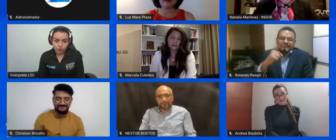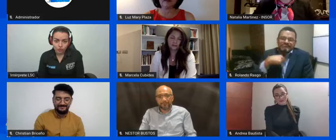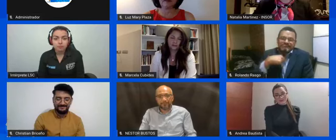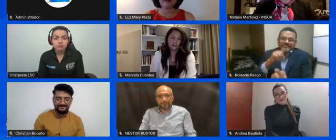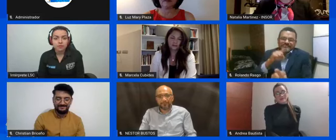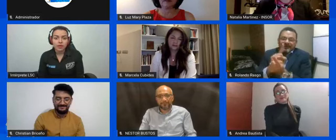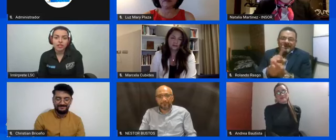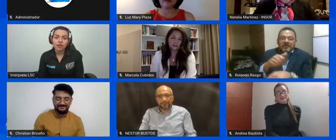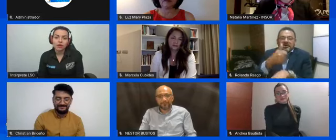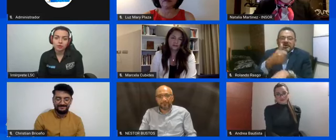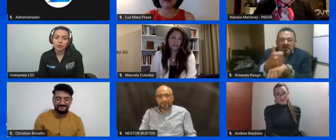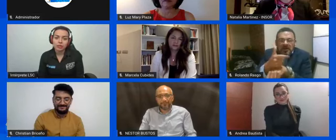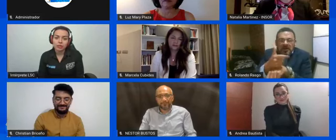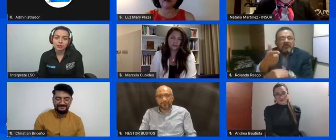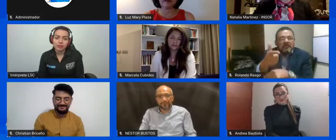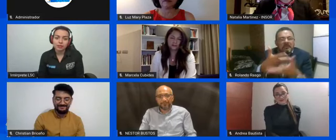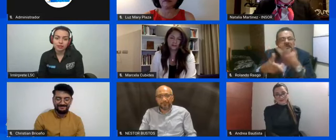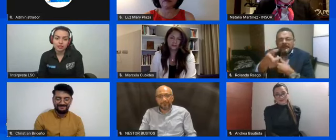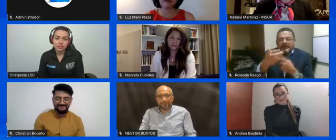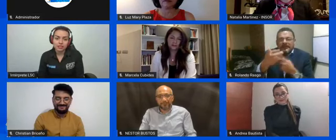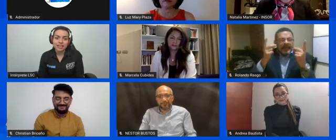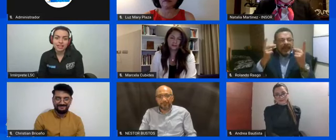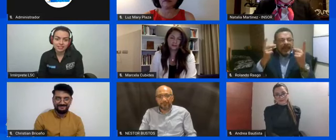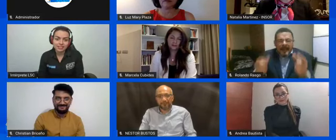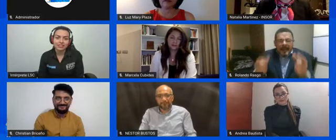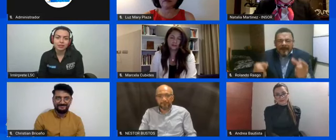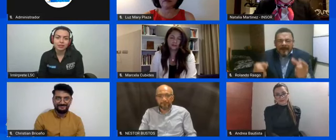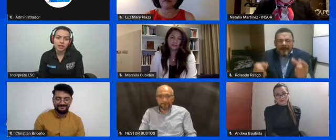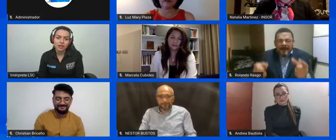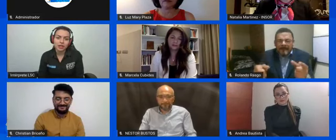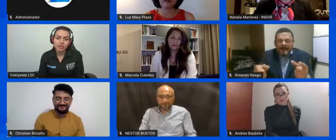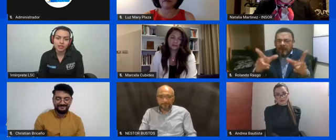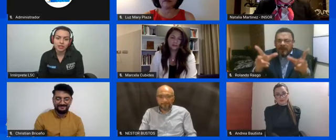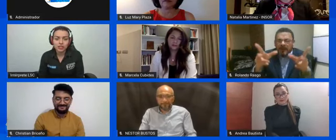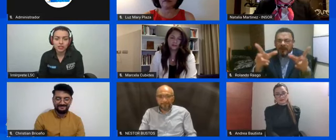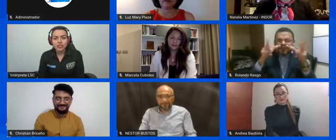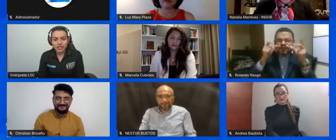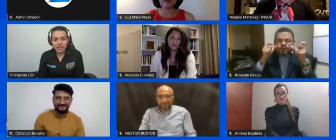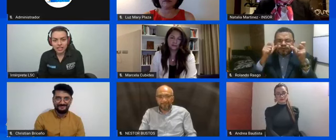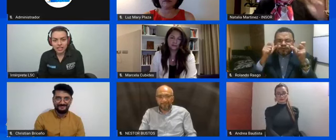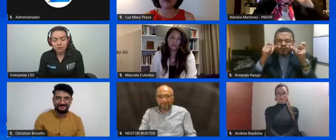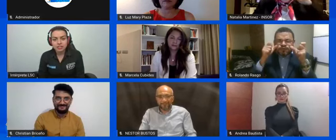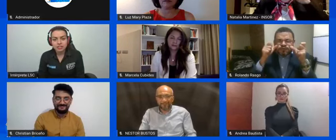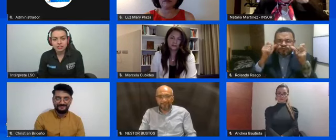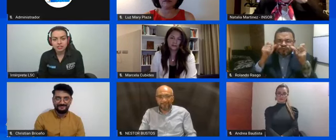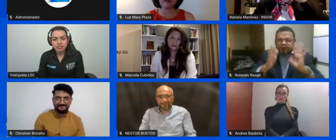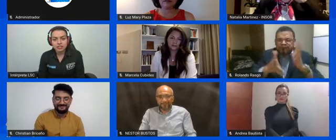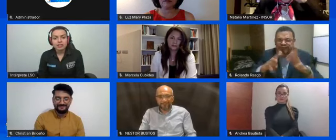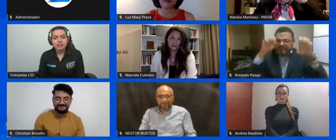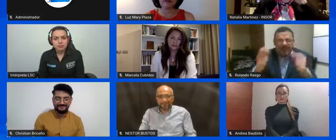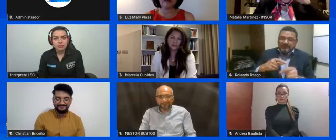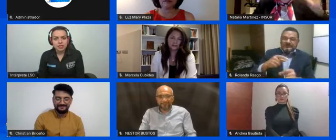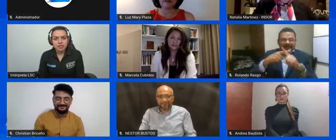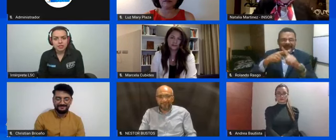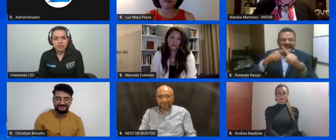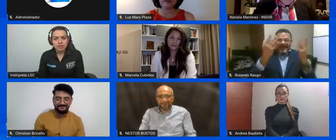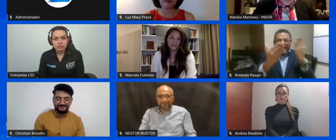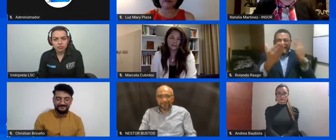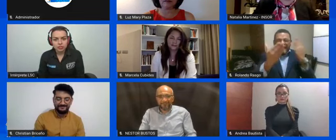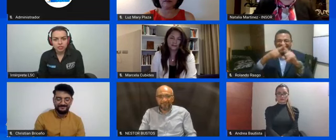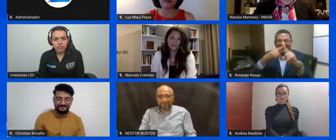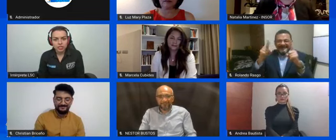ya cuando hubo el cambio de presidencia, que también hubo cambio de dirección, llegó Natalia y pues también vimos que Natalia de una